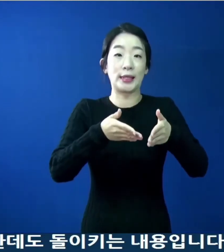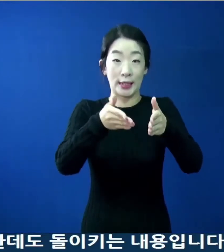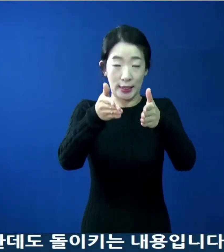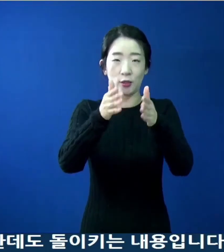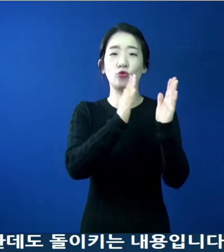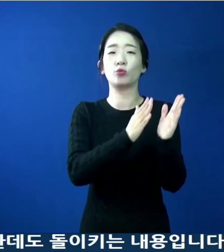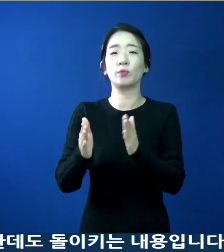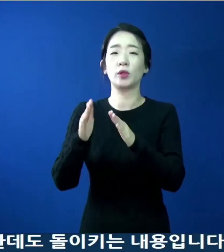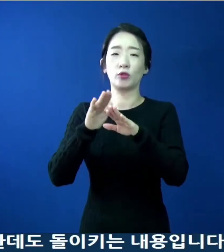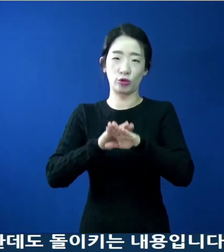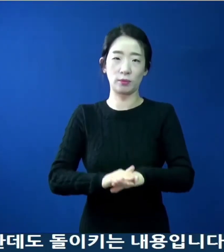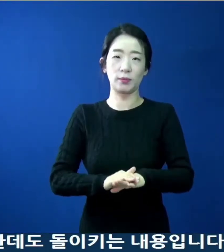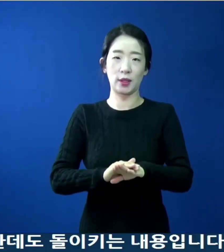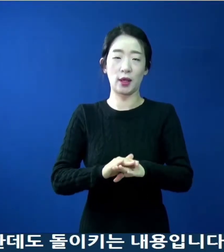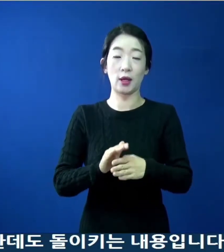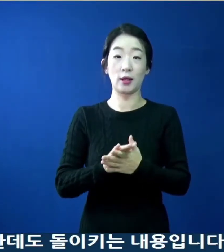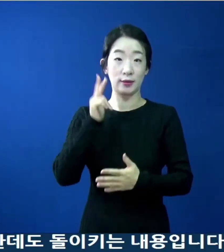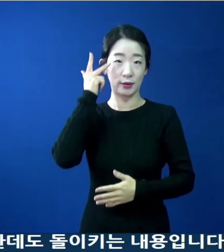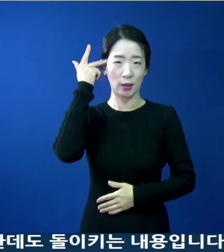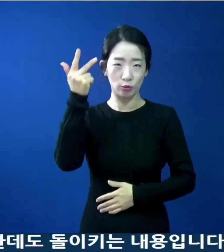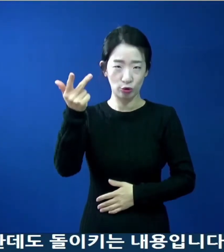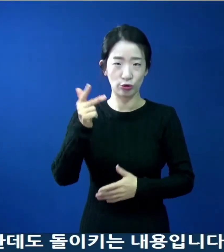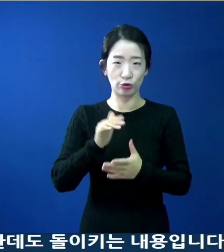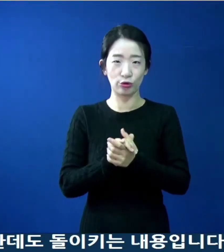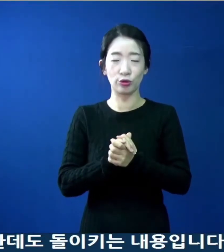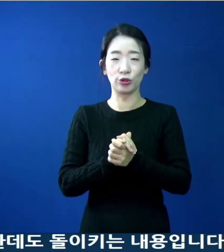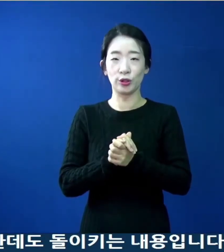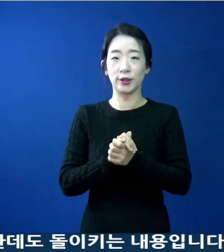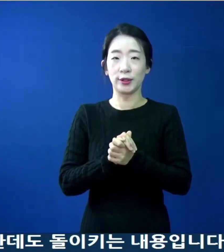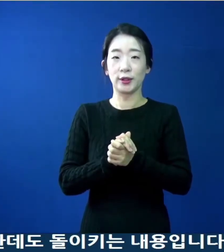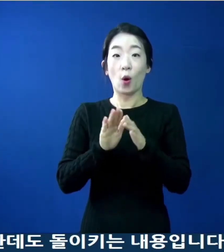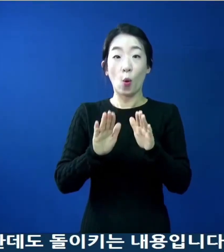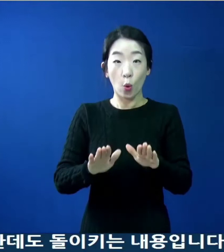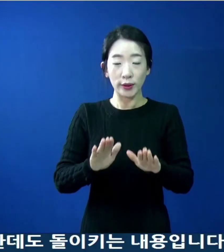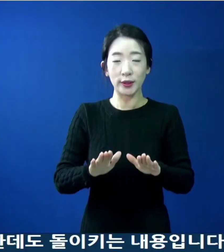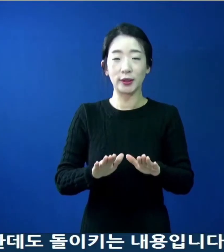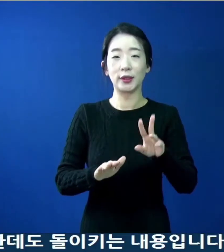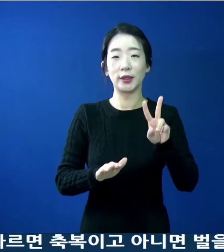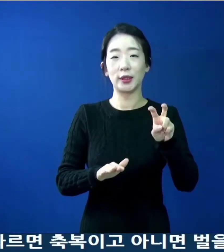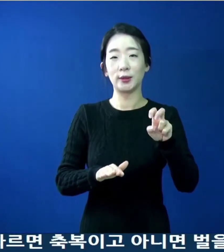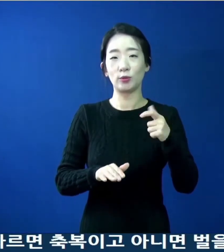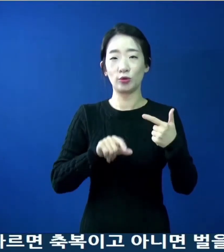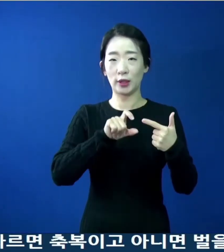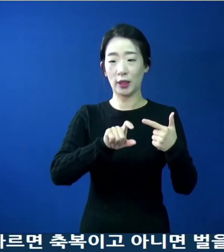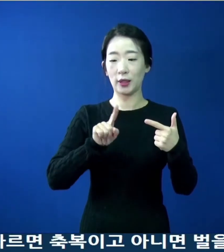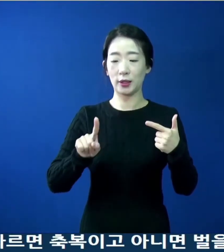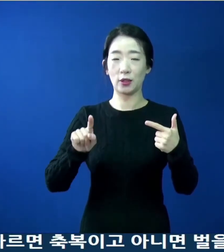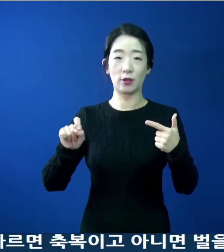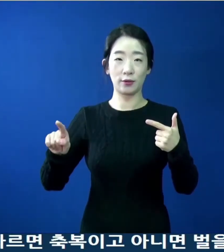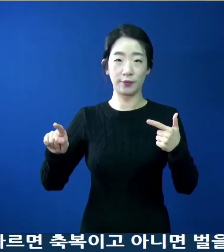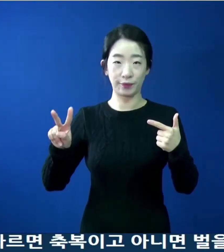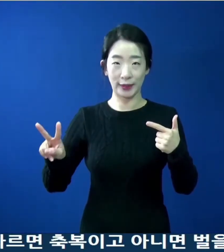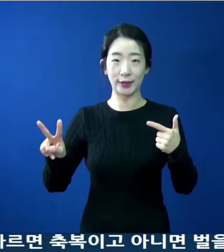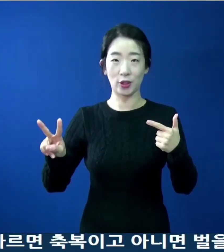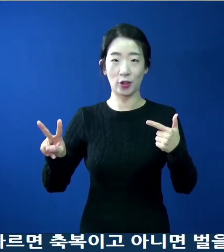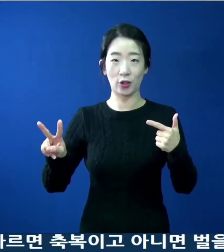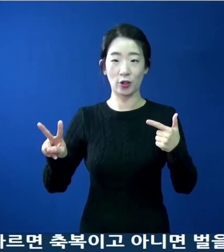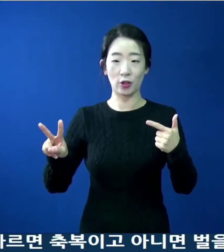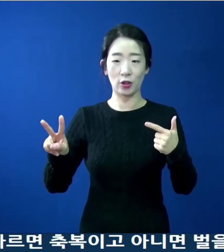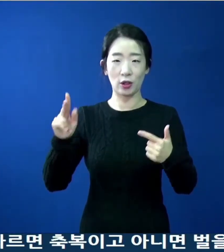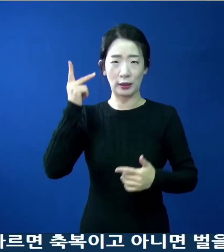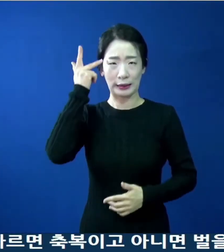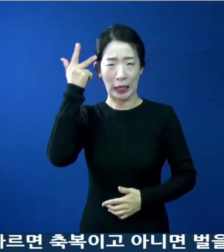43절을 다루게 됩니다. 오늘은 2절을 다루게 됩니다. 43절을 다룬다더니 여러분